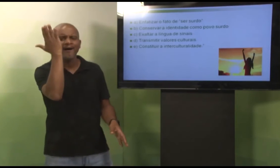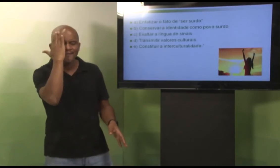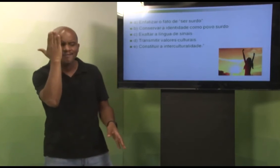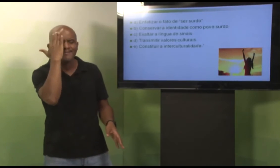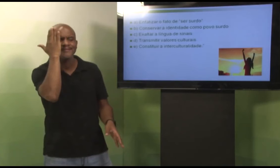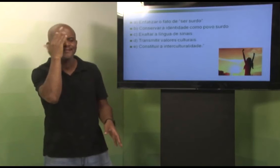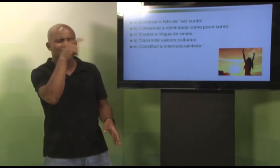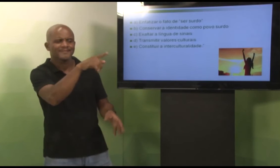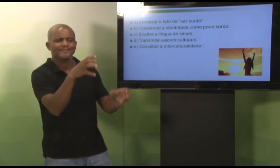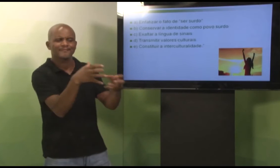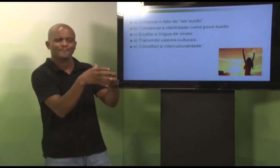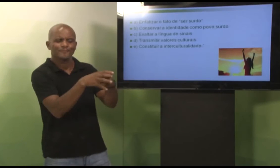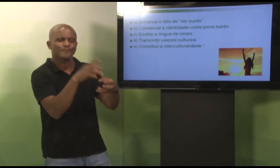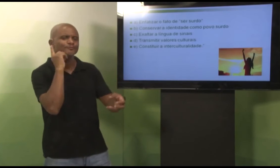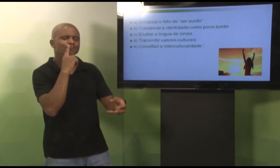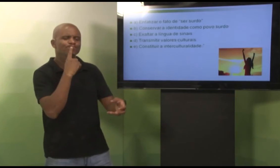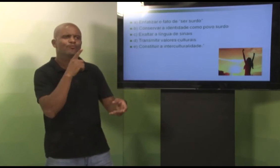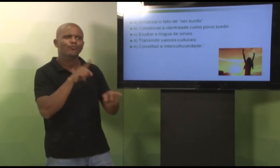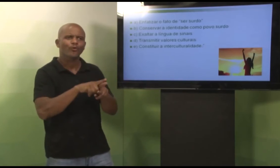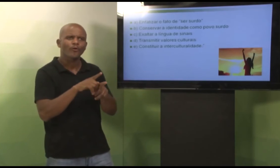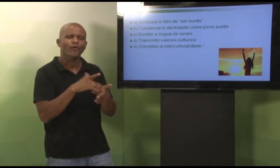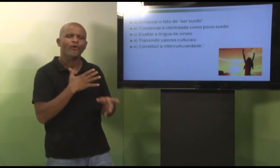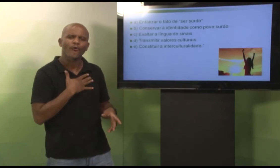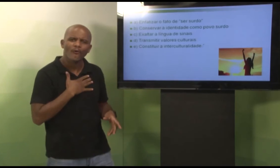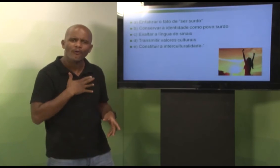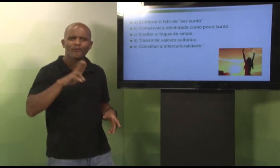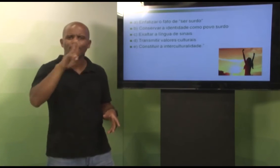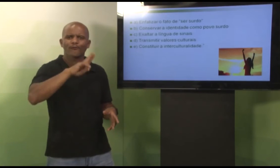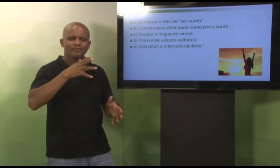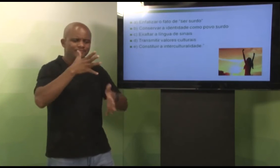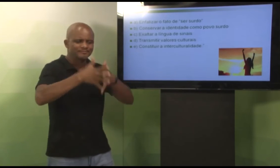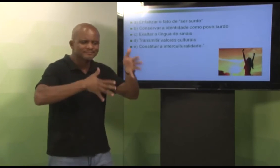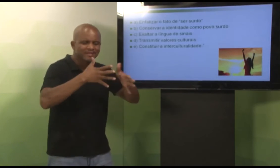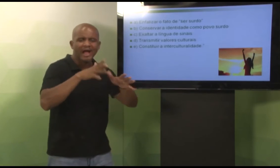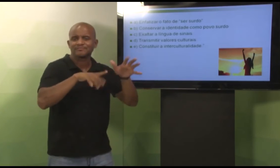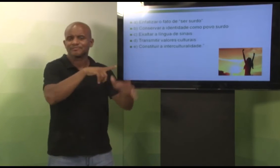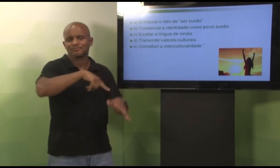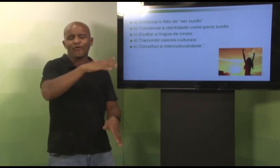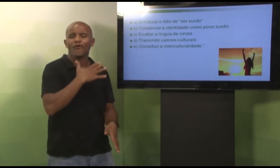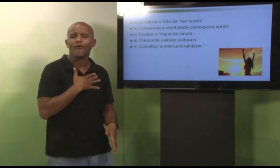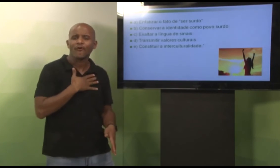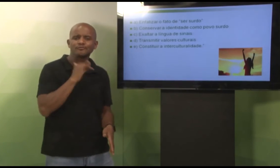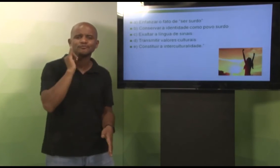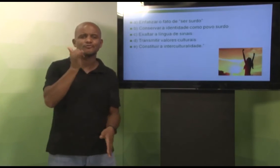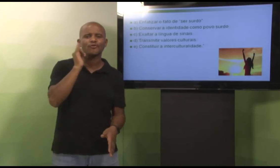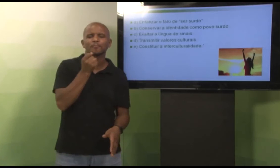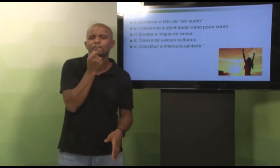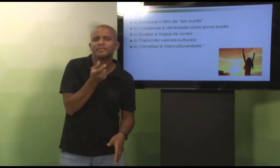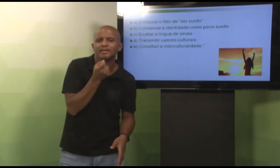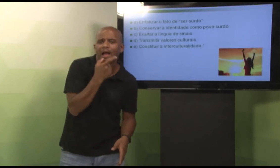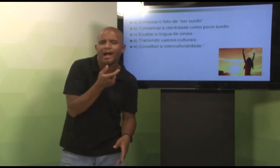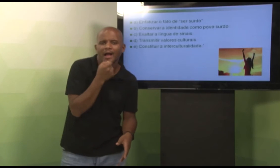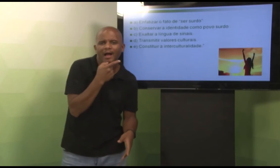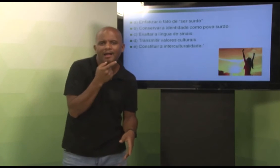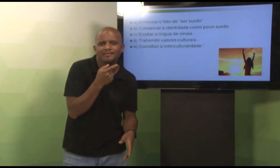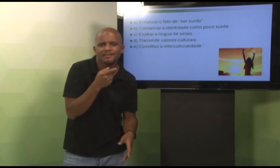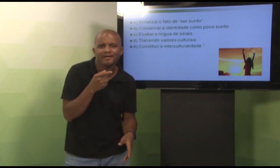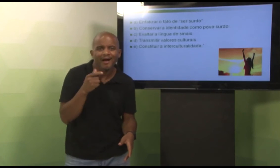que compreender isso. A comunidade surda gosta de utilizar a língua de sinais, contar piada. Então,